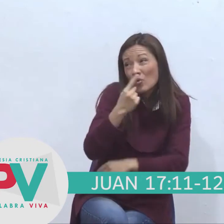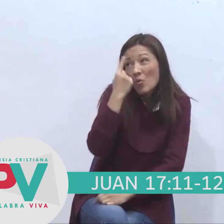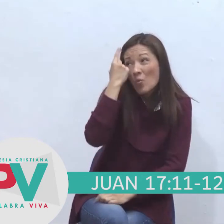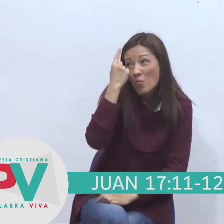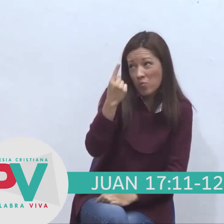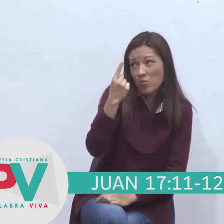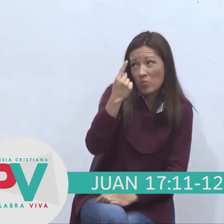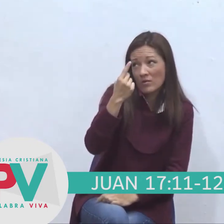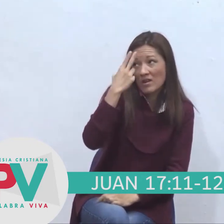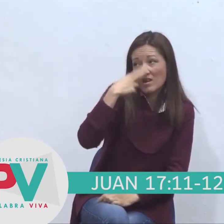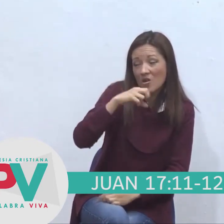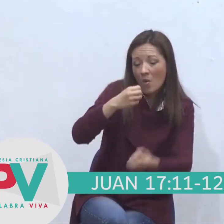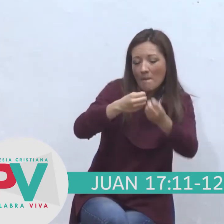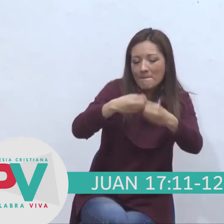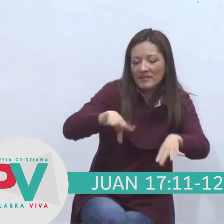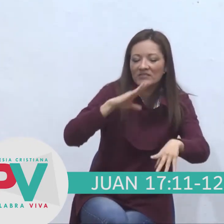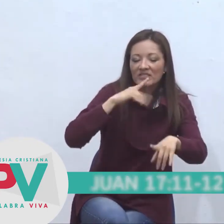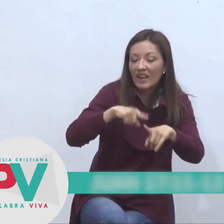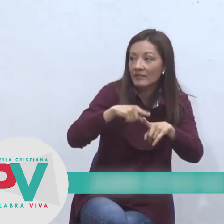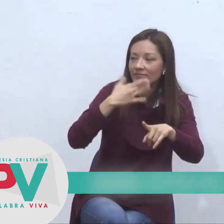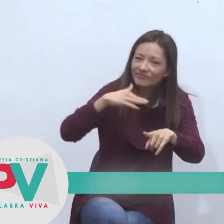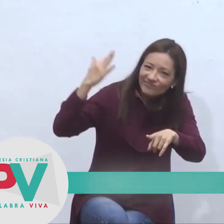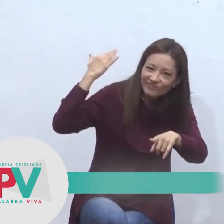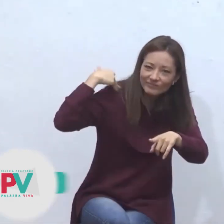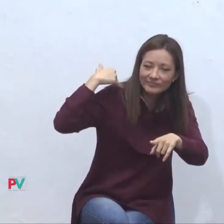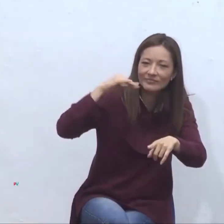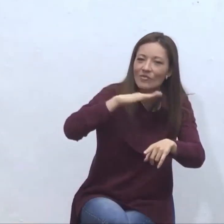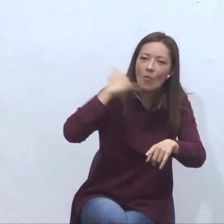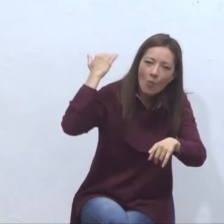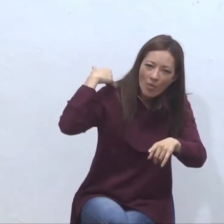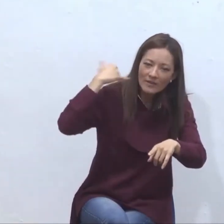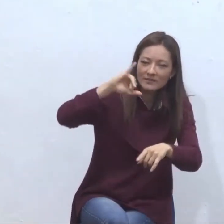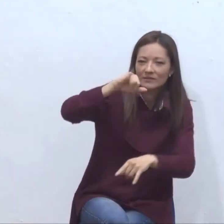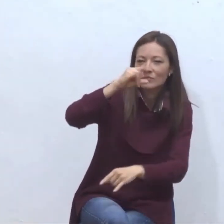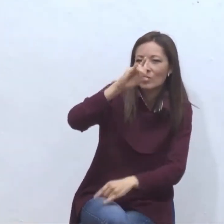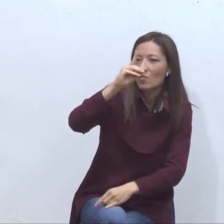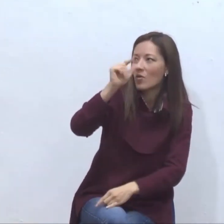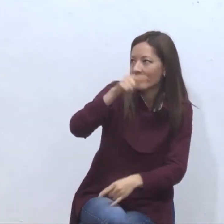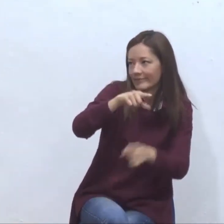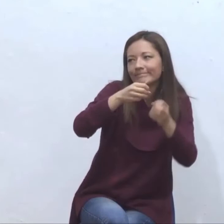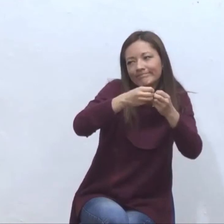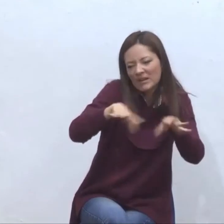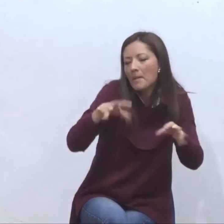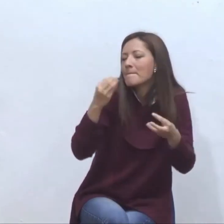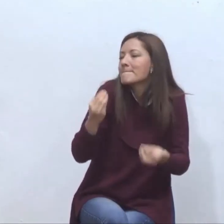el hijo de perdición, para que la escritura se cumpliese.